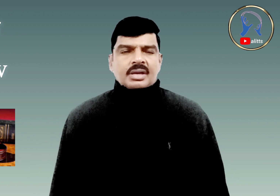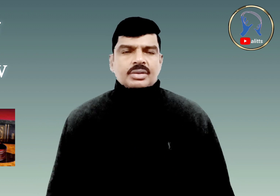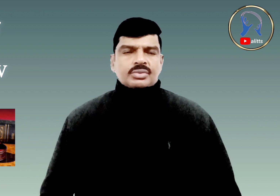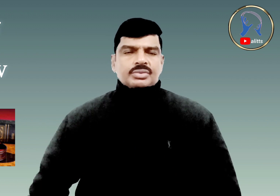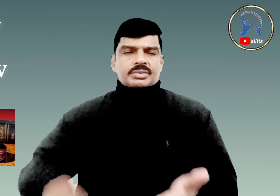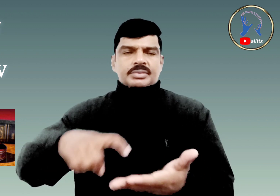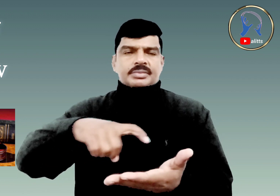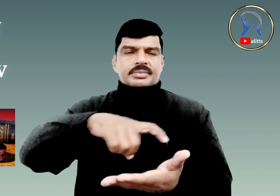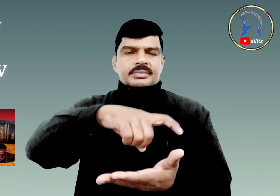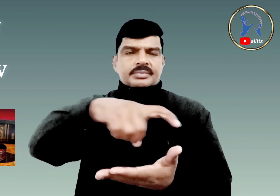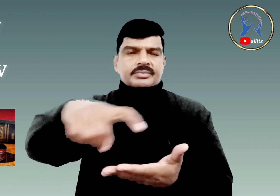कानून।